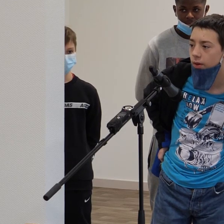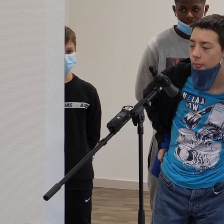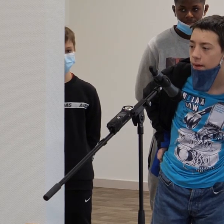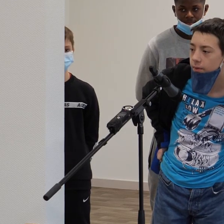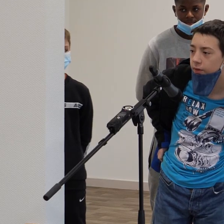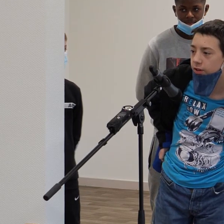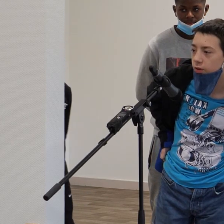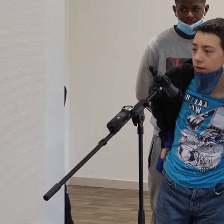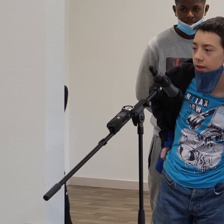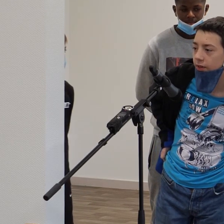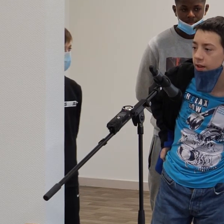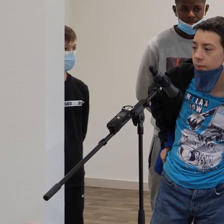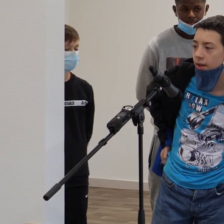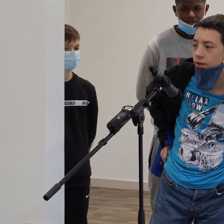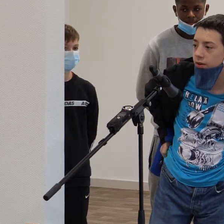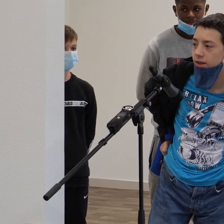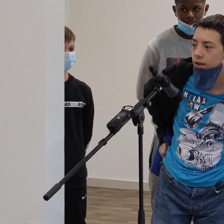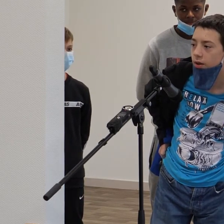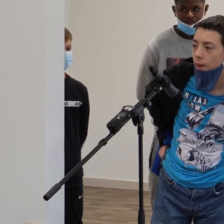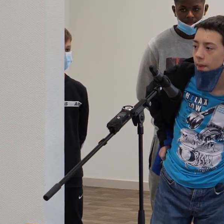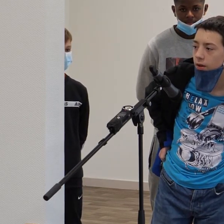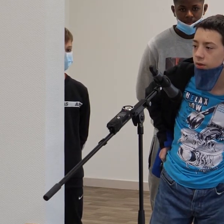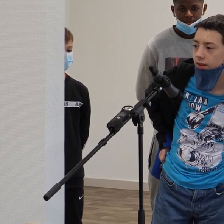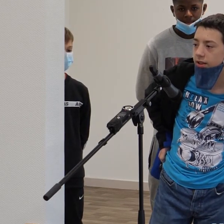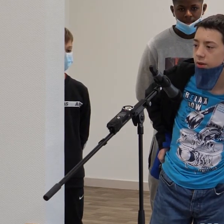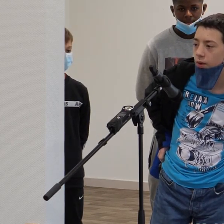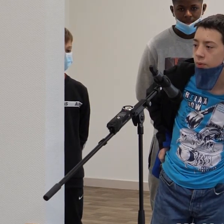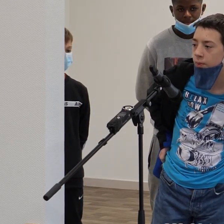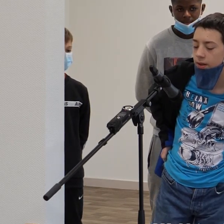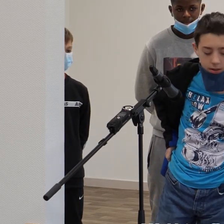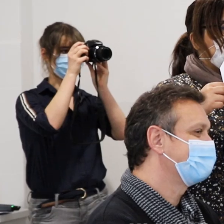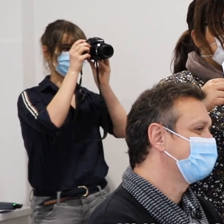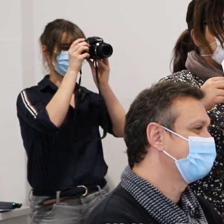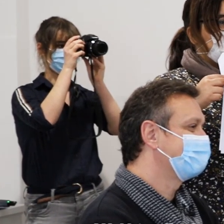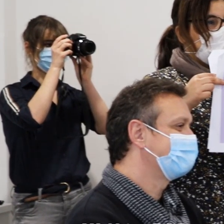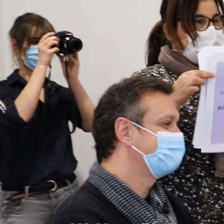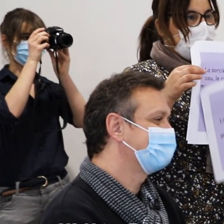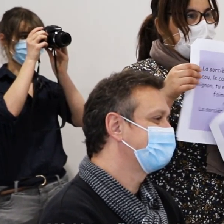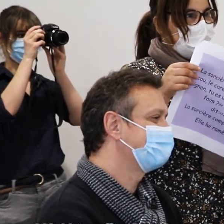chats, Mephisto, effrayé par la sorcière, se cache dans la poubelle.